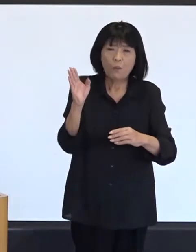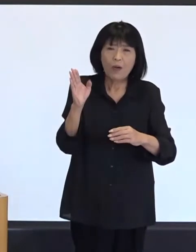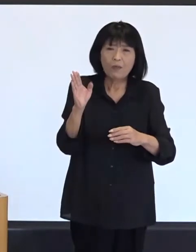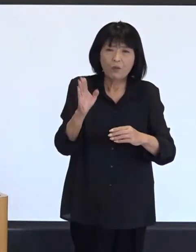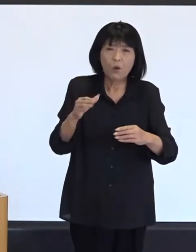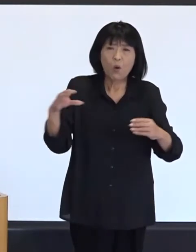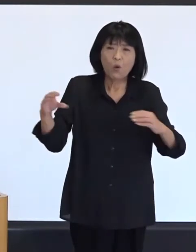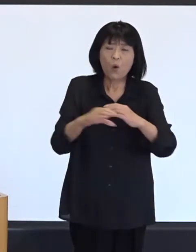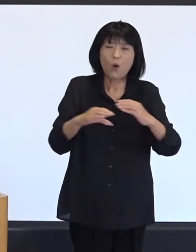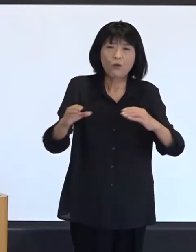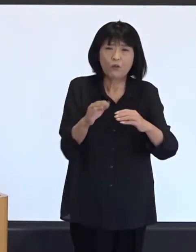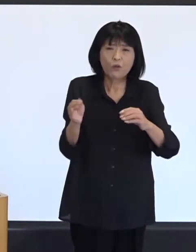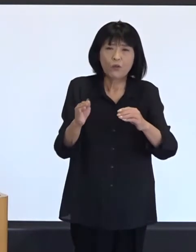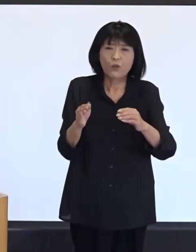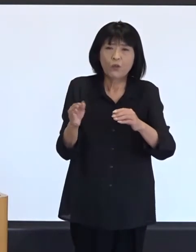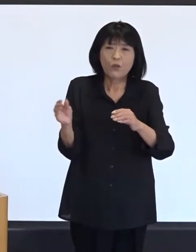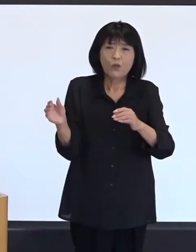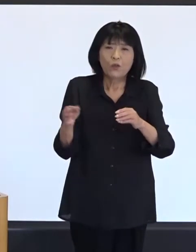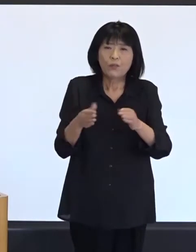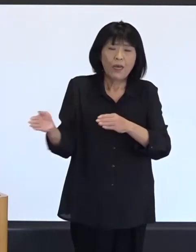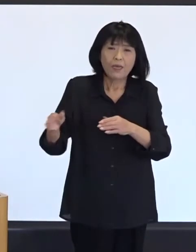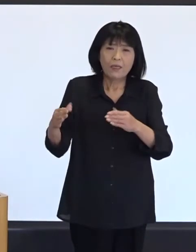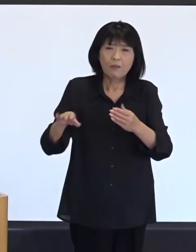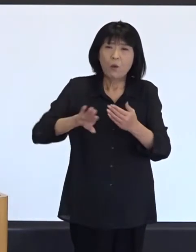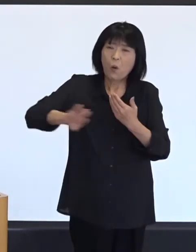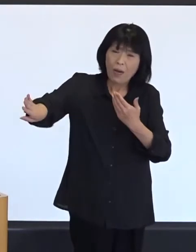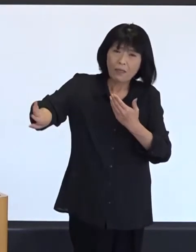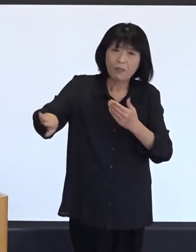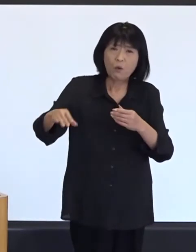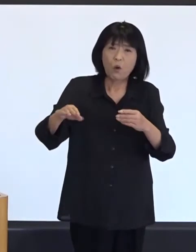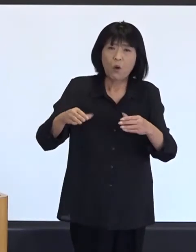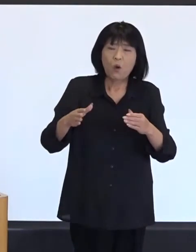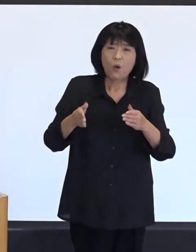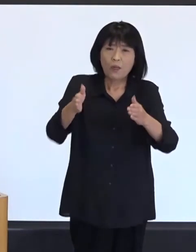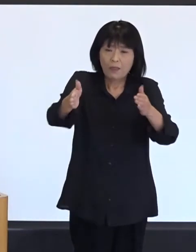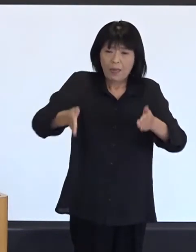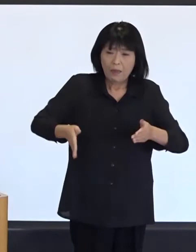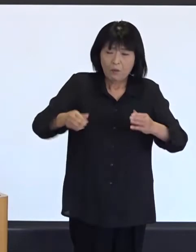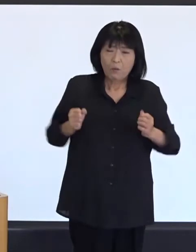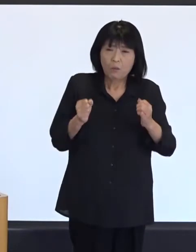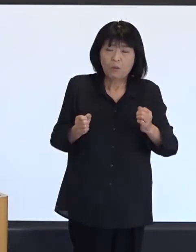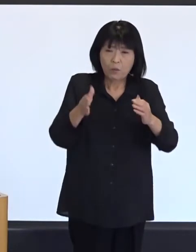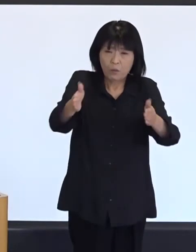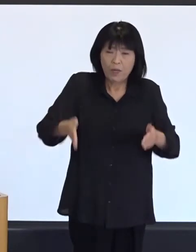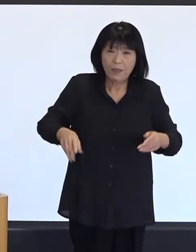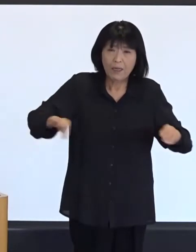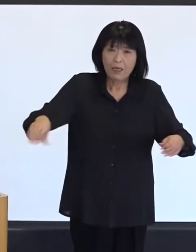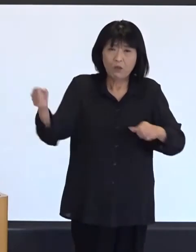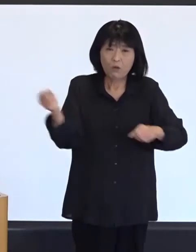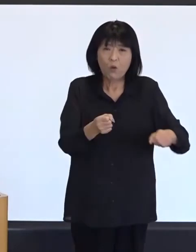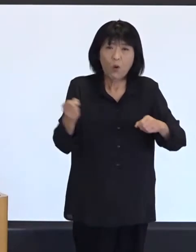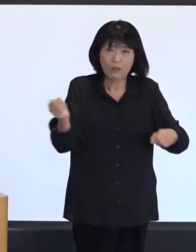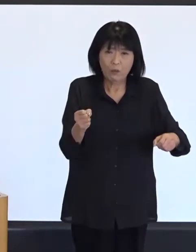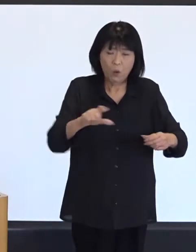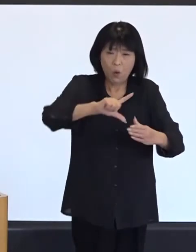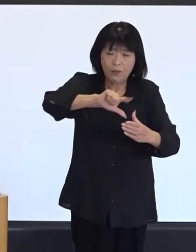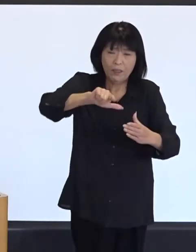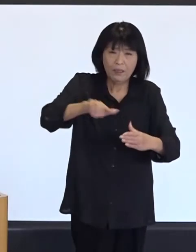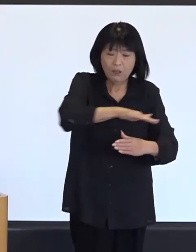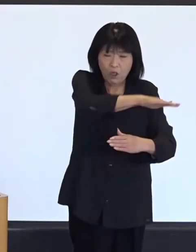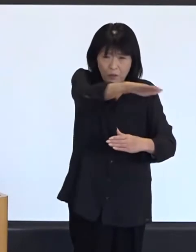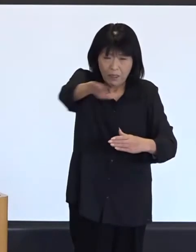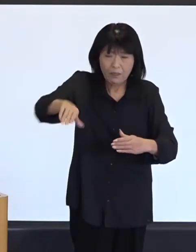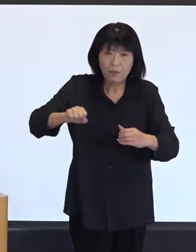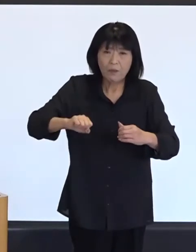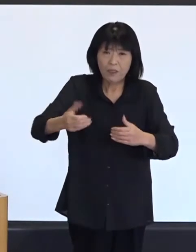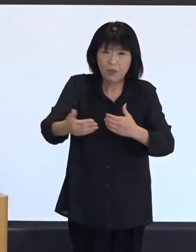も、大会前にコース沿道の清掃活動を地域の皆様に行っていただく予定にな